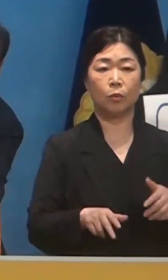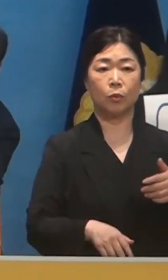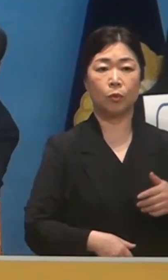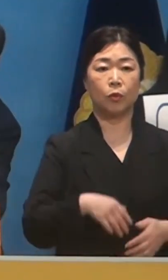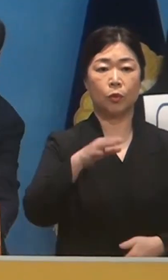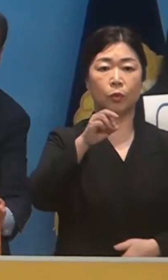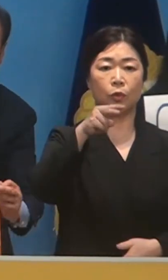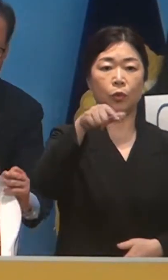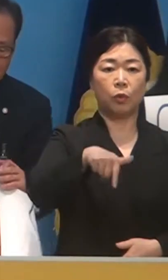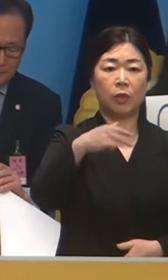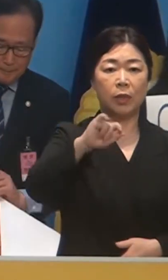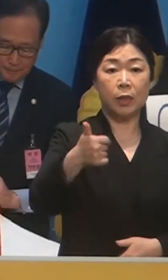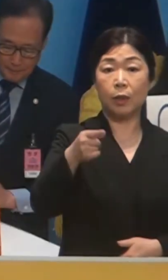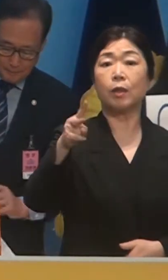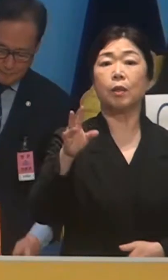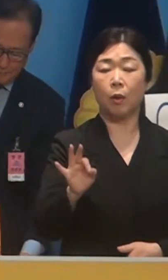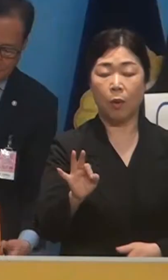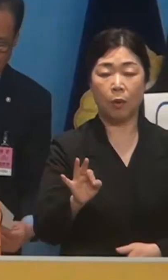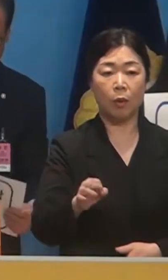육진경